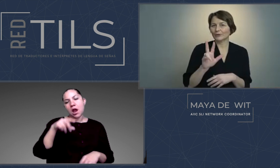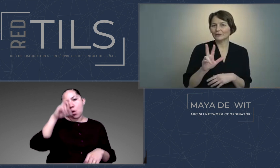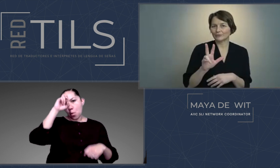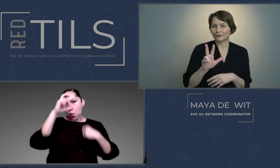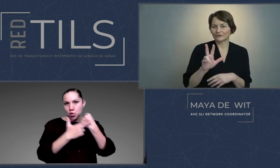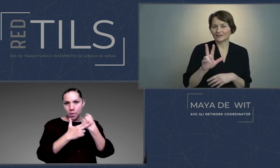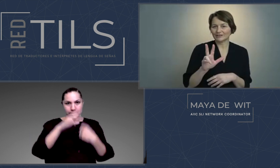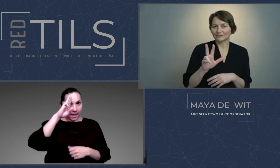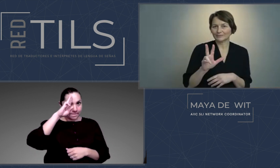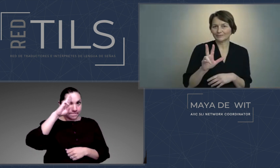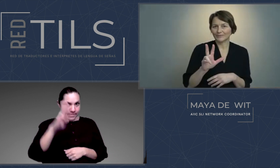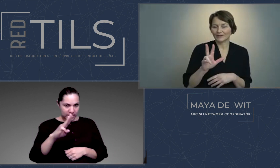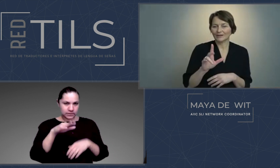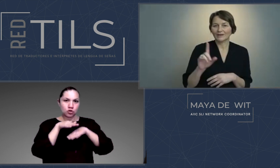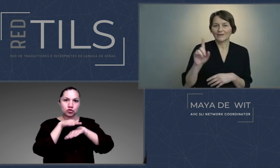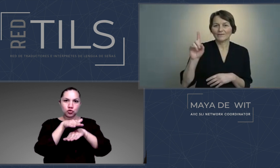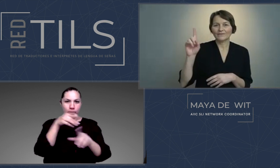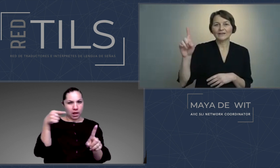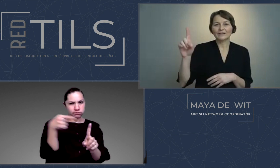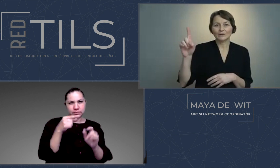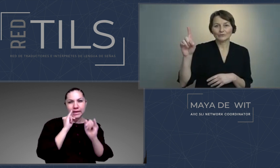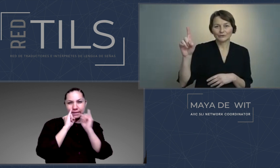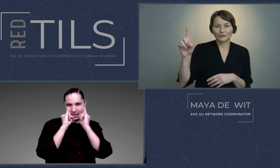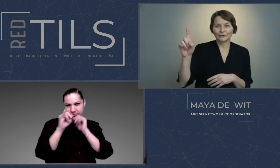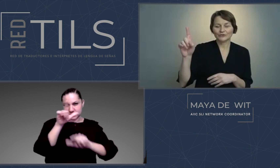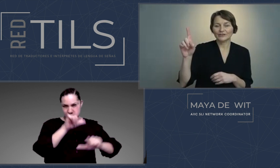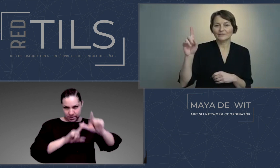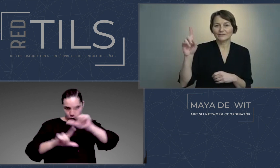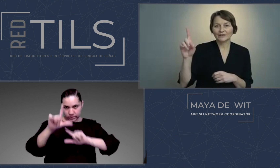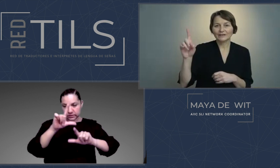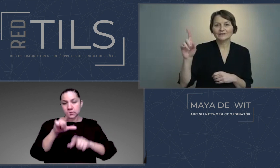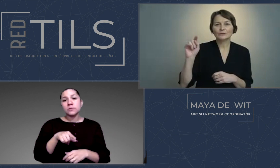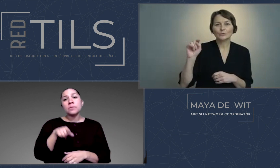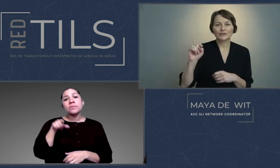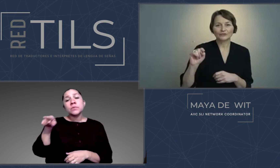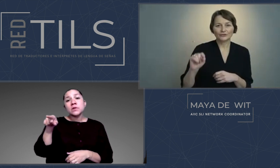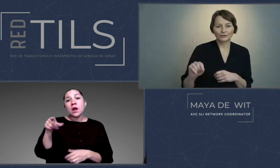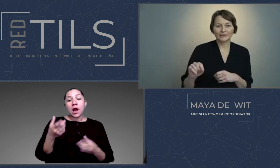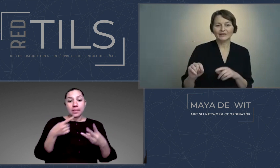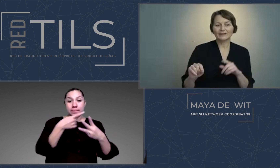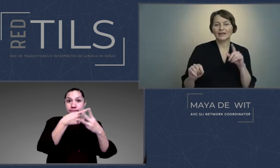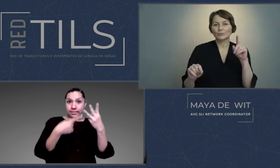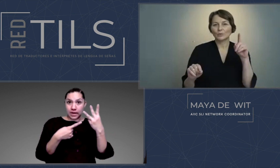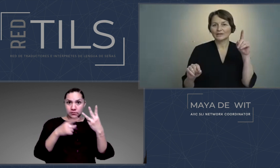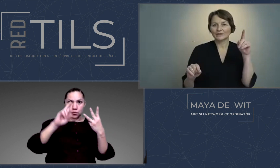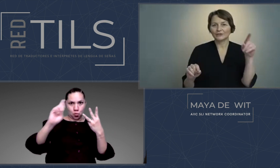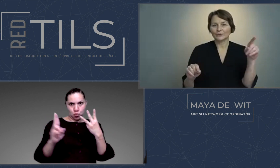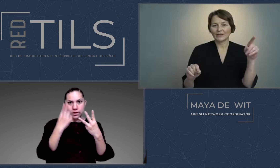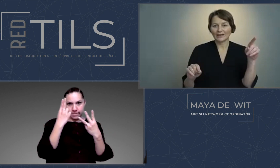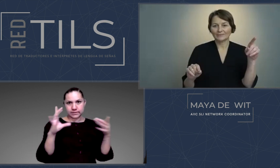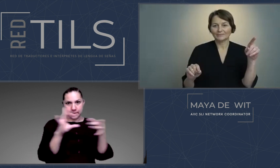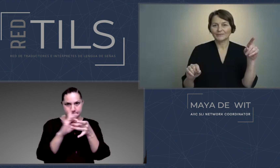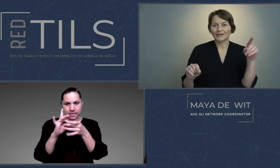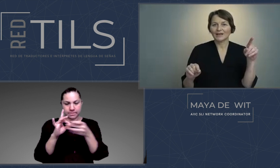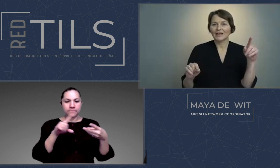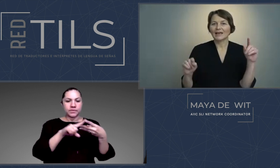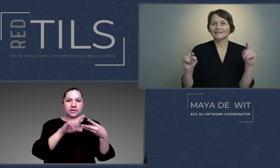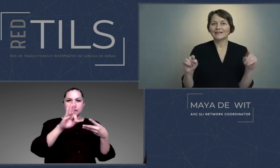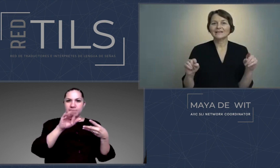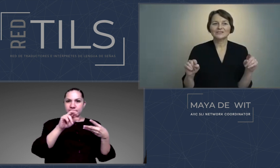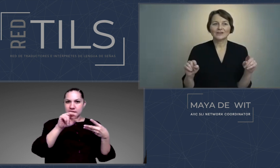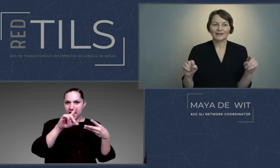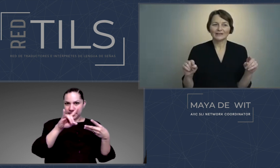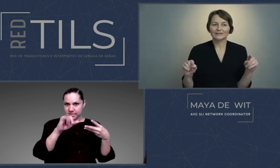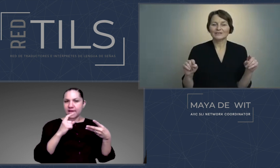Interpretación de Lengua de Señas, e incluye la colaboración de 3 universidades, una en Finlandia, una en Alemania